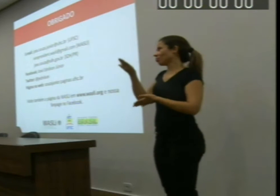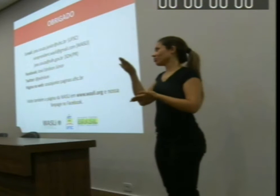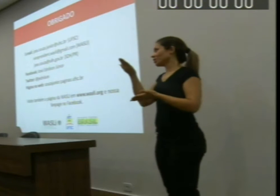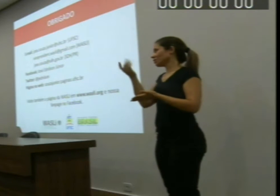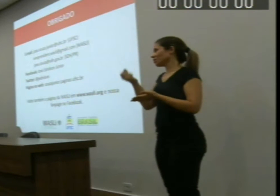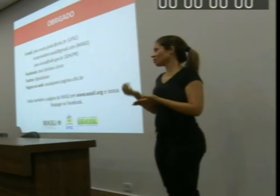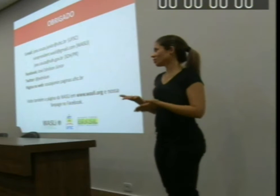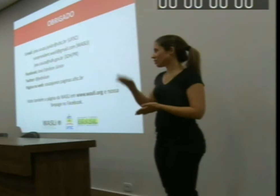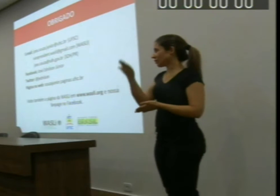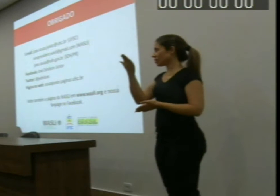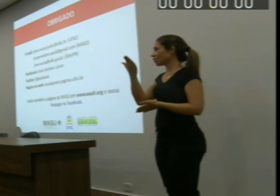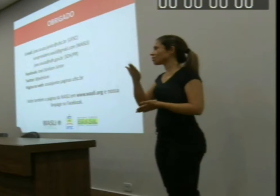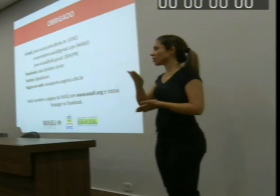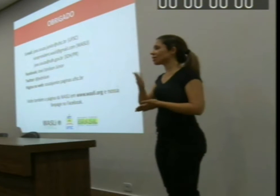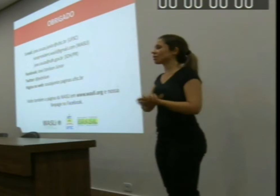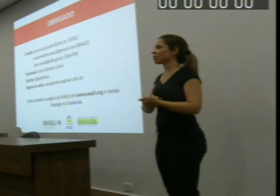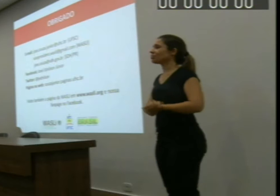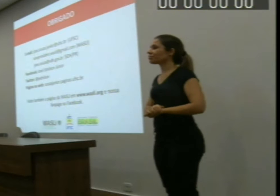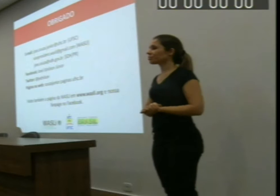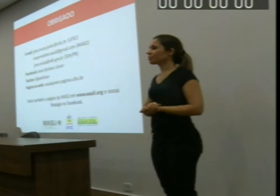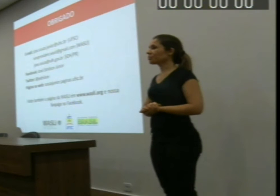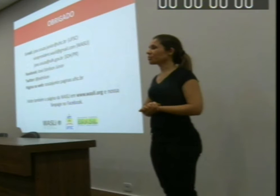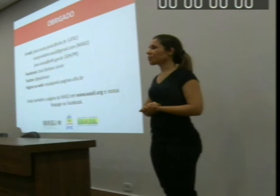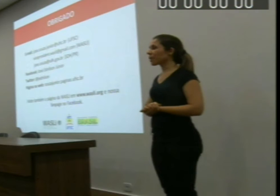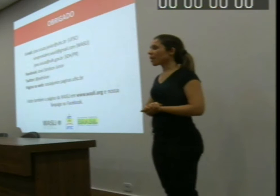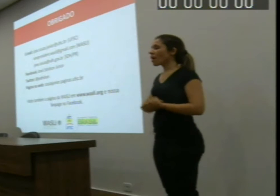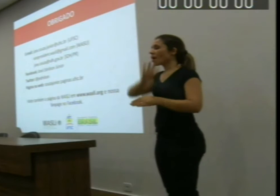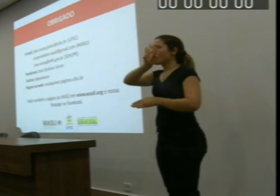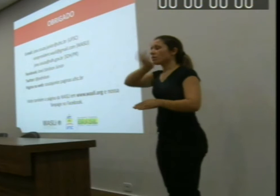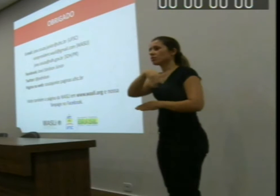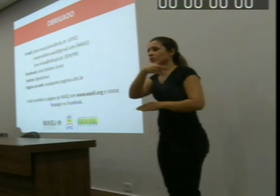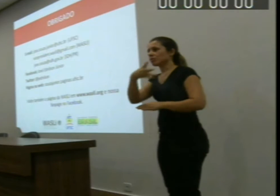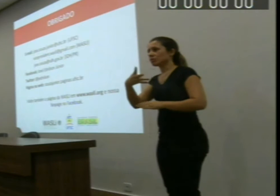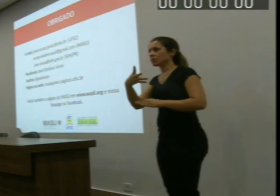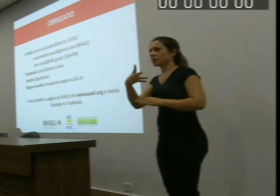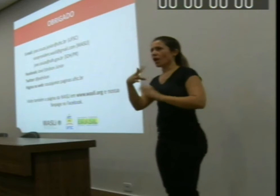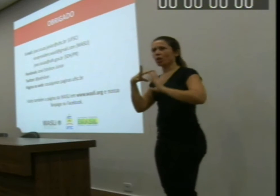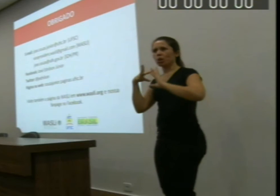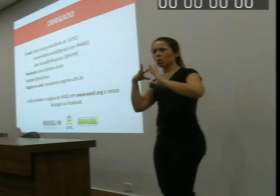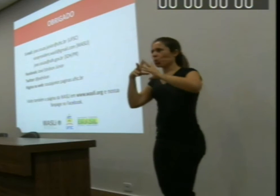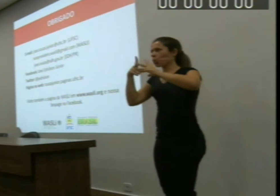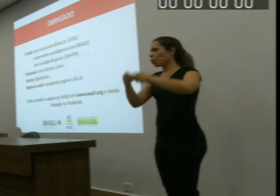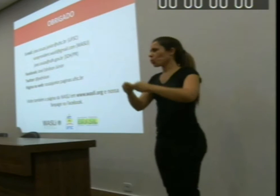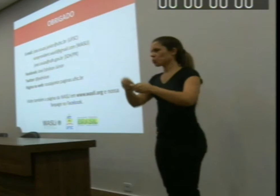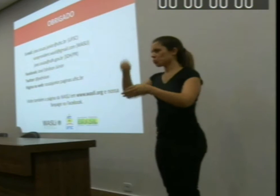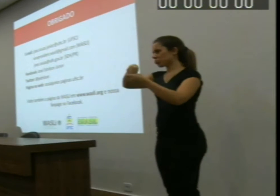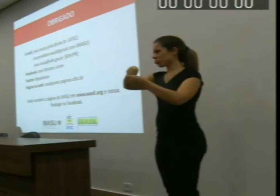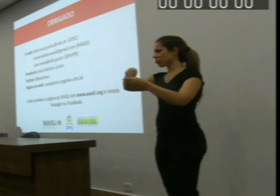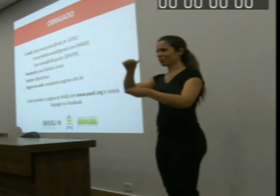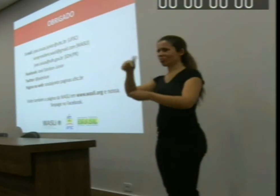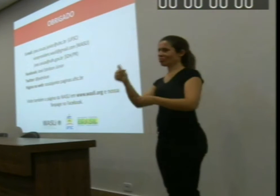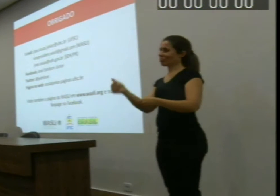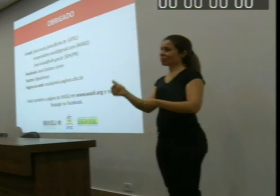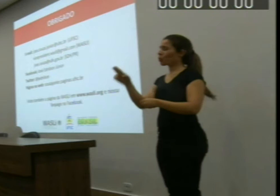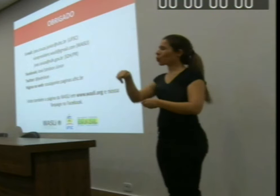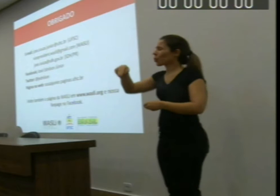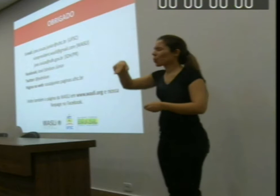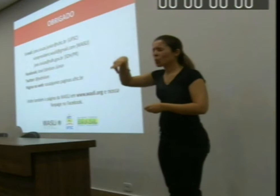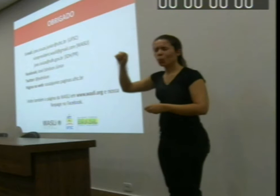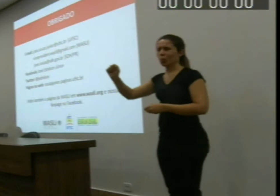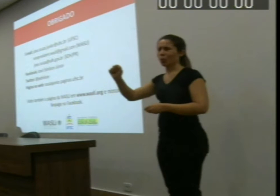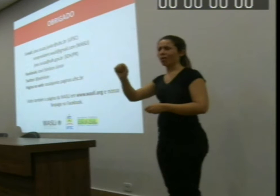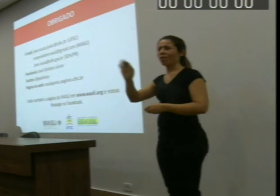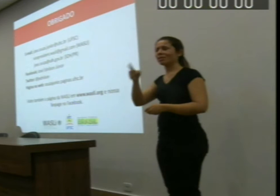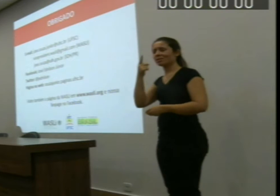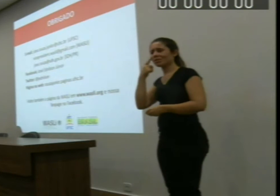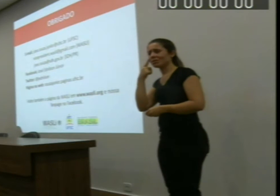o fato é também que as tabelas Não contemplam todas as ações nunca eu já vi tabelas sempre tentando ser ampliadas e colocar mais